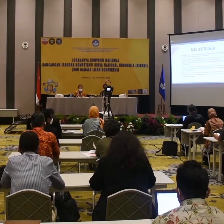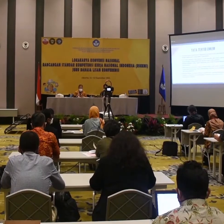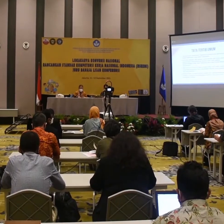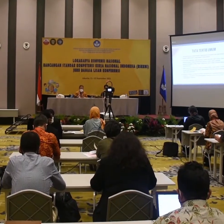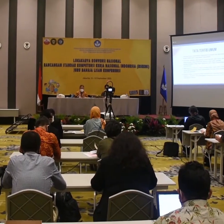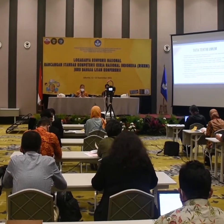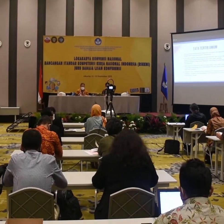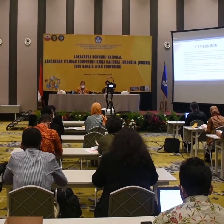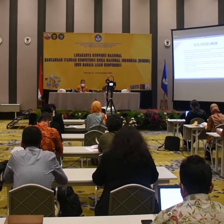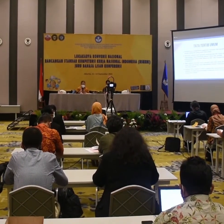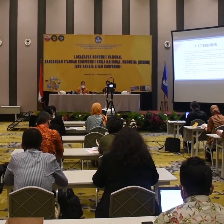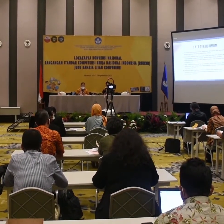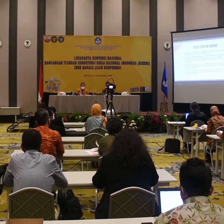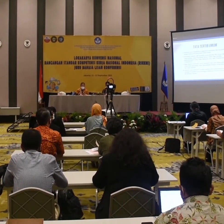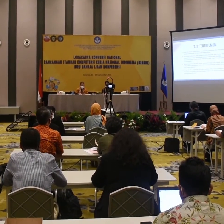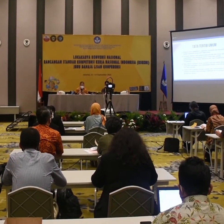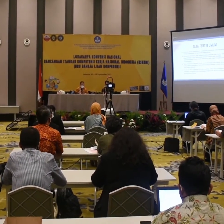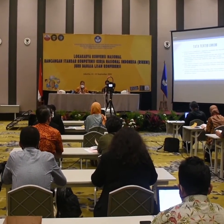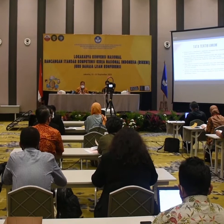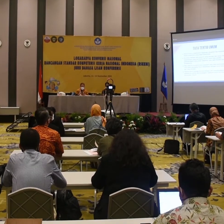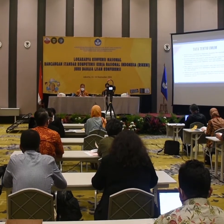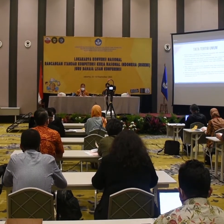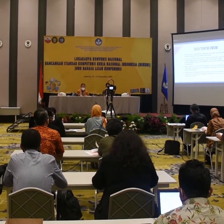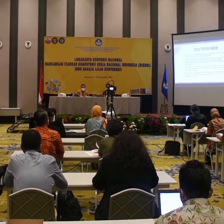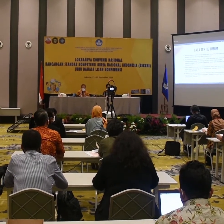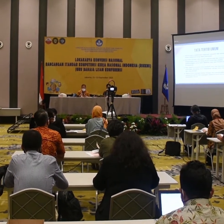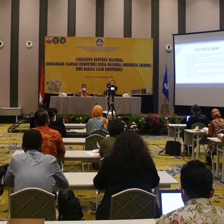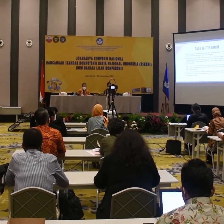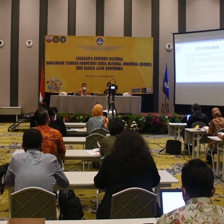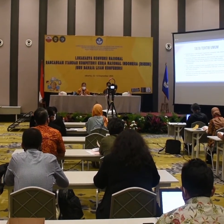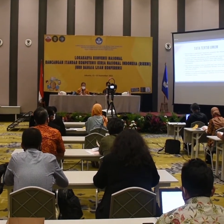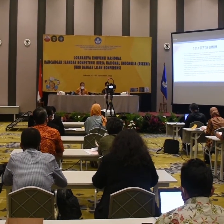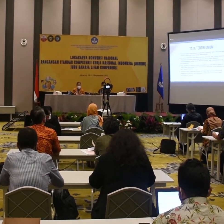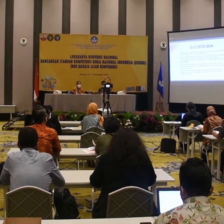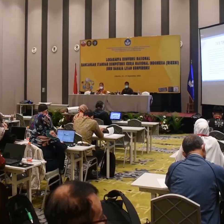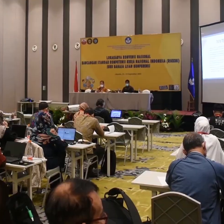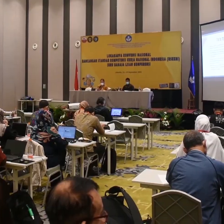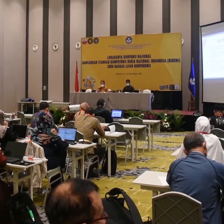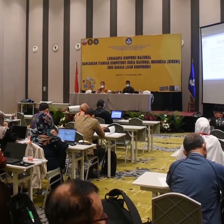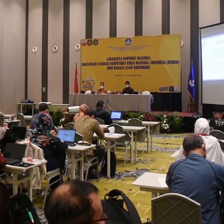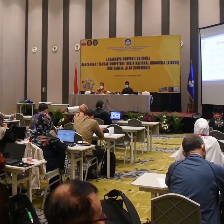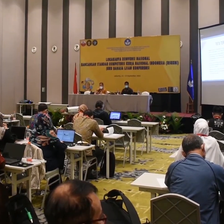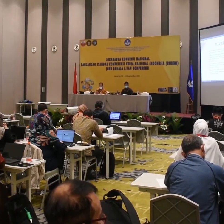ada. Ya, jadi tentunya kami berharap dengan nanti terbitnya SKKNI